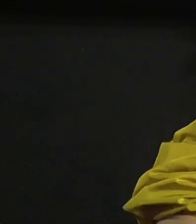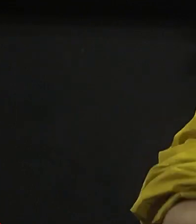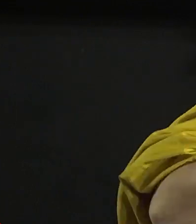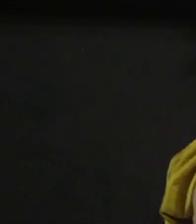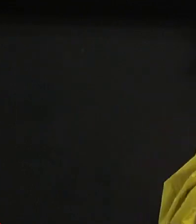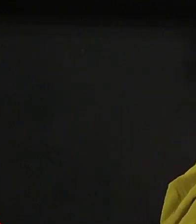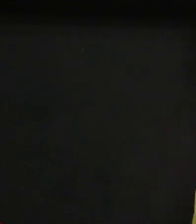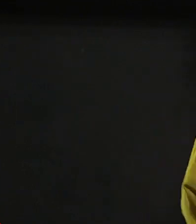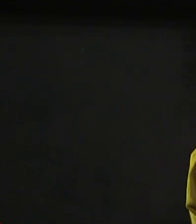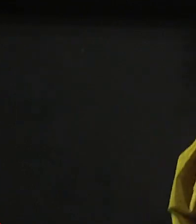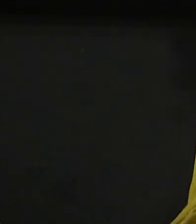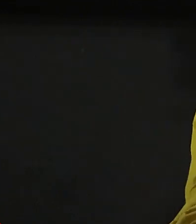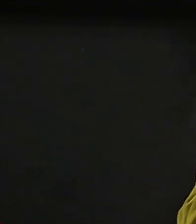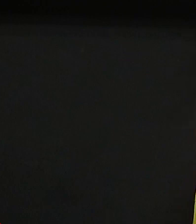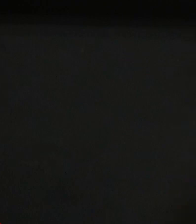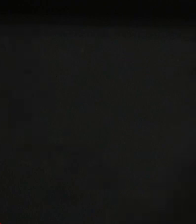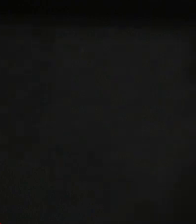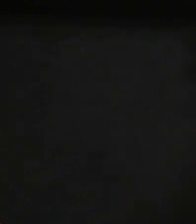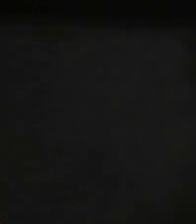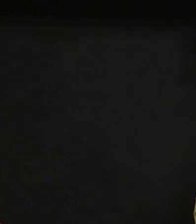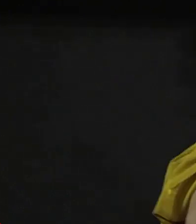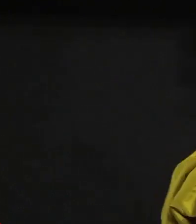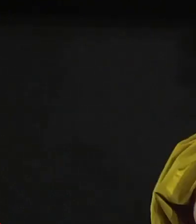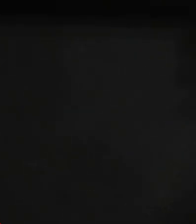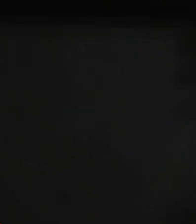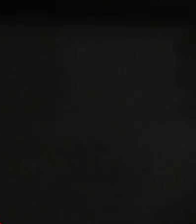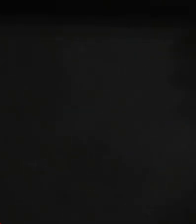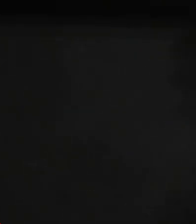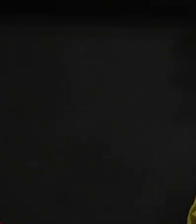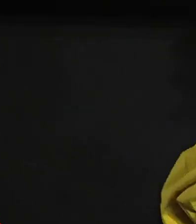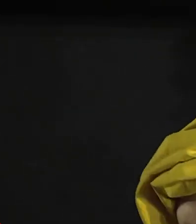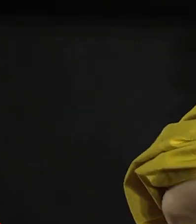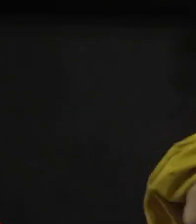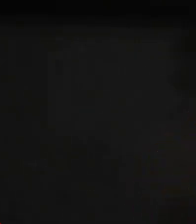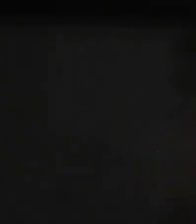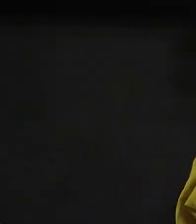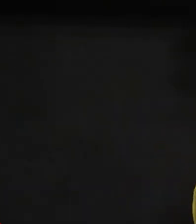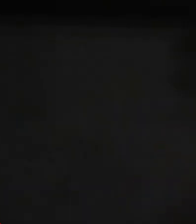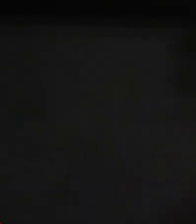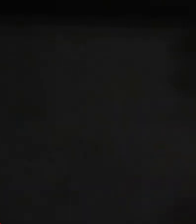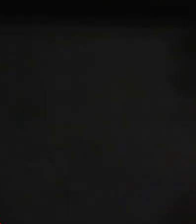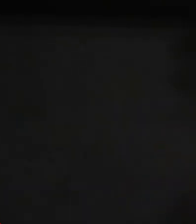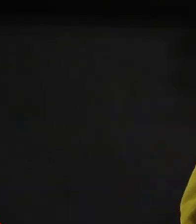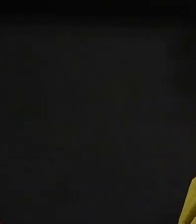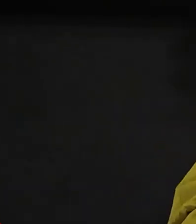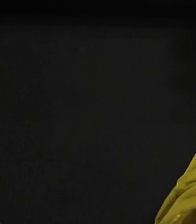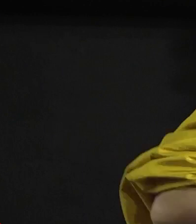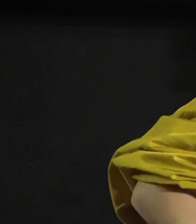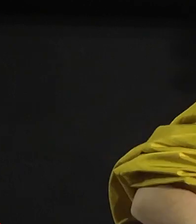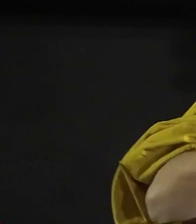mucho más enriquecedor sordos ciegos eh personas con diversidad funcional cualquier persona aporta